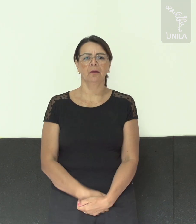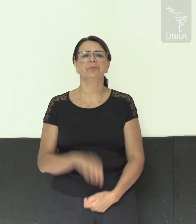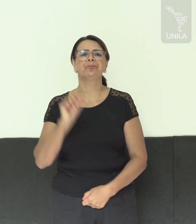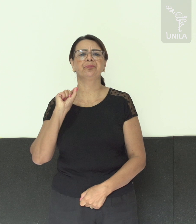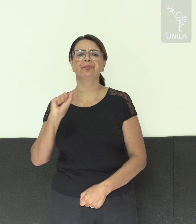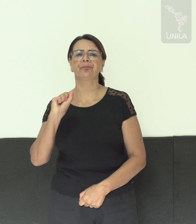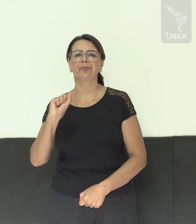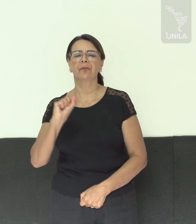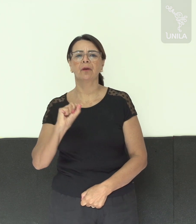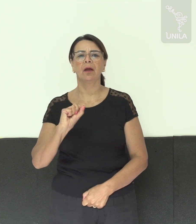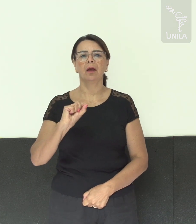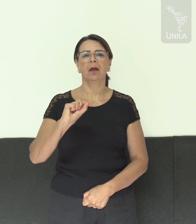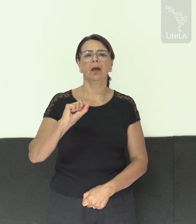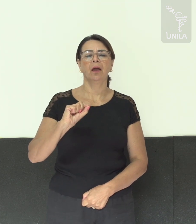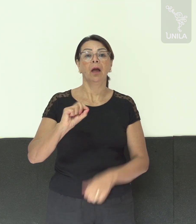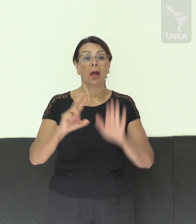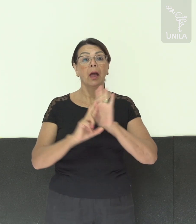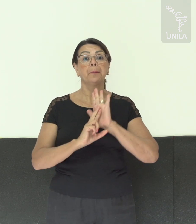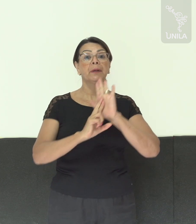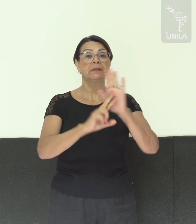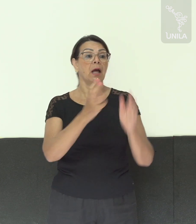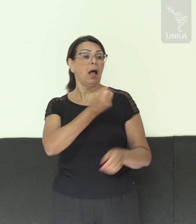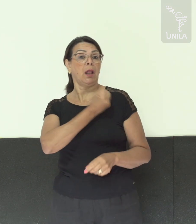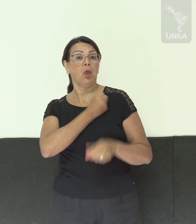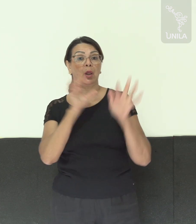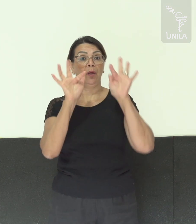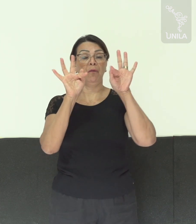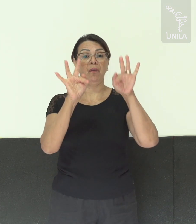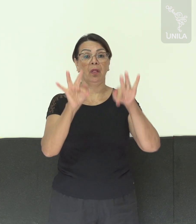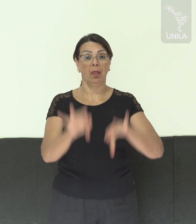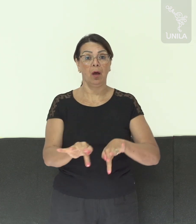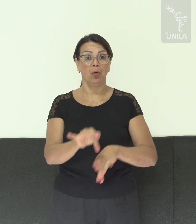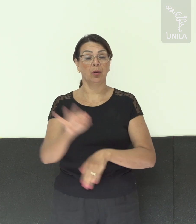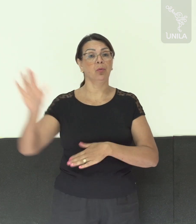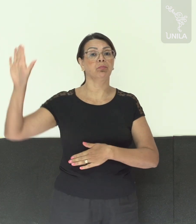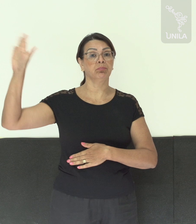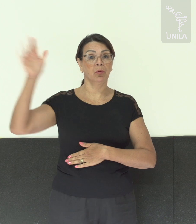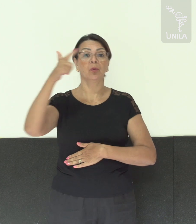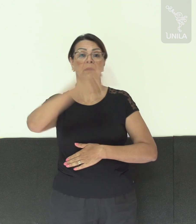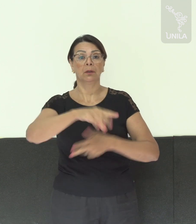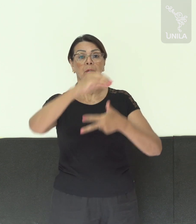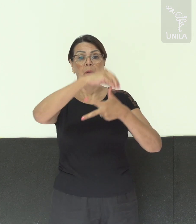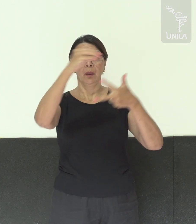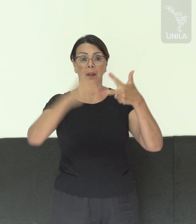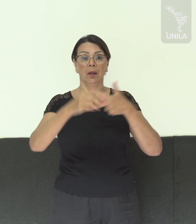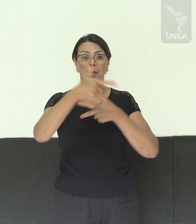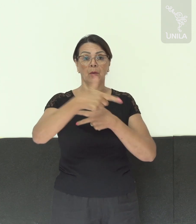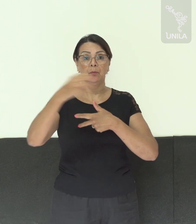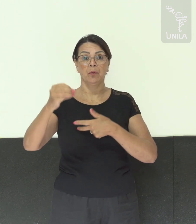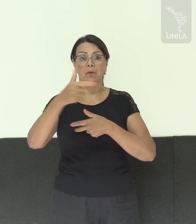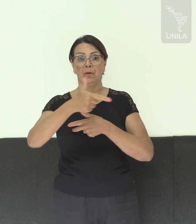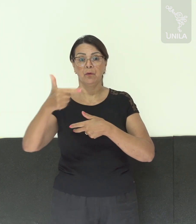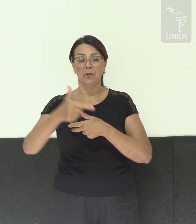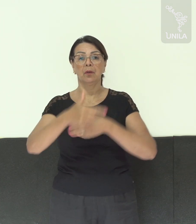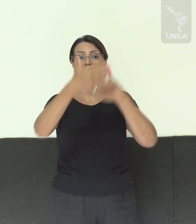que P1 representa a nota final obtida pelo candidato no Enem 2022, a prova